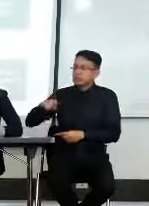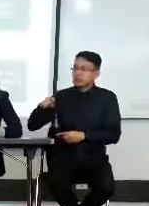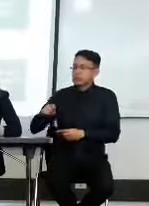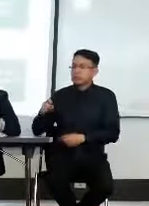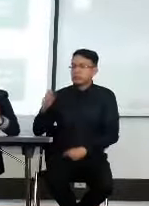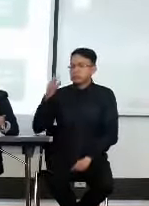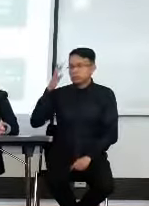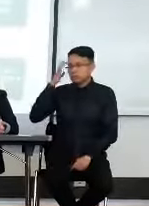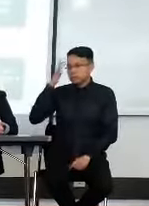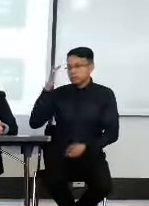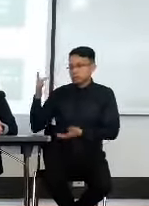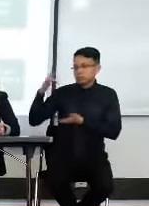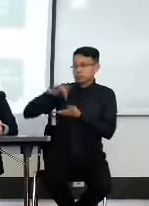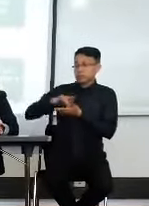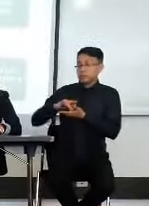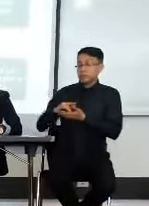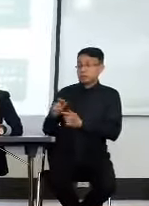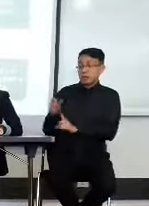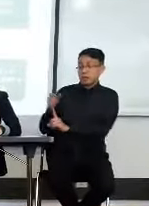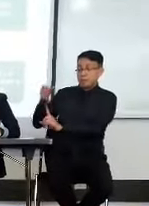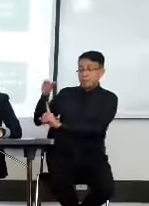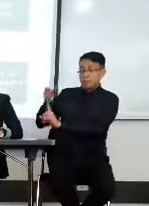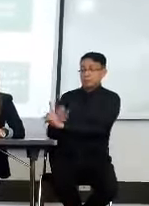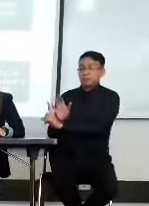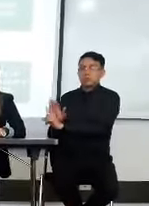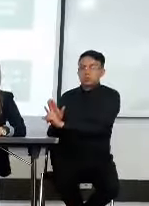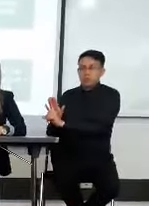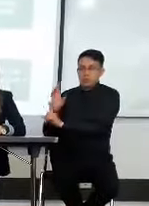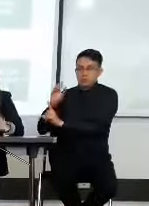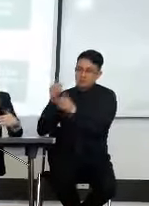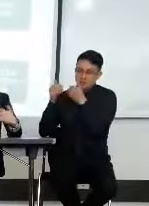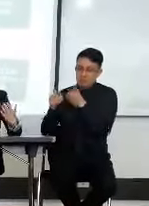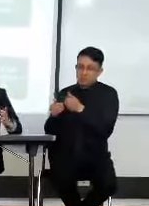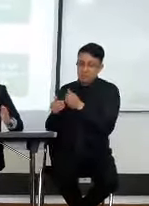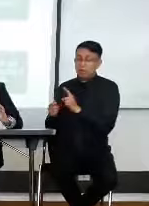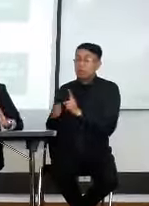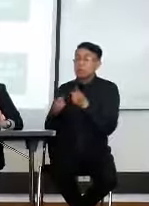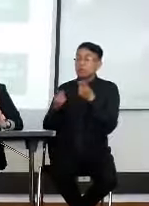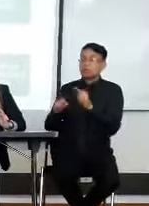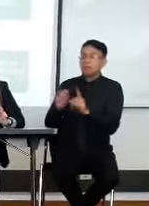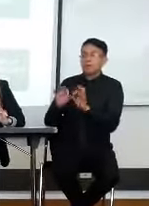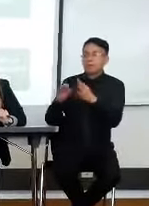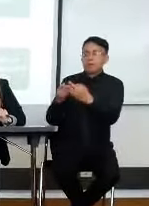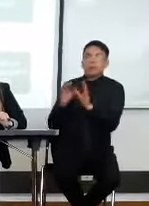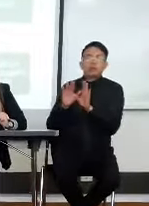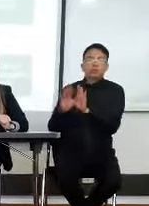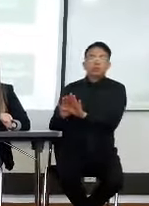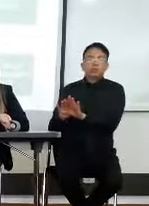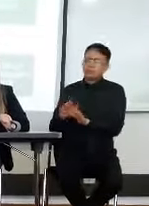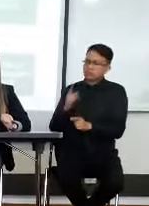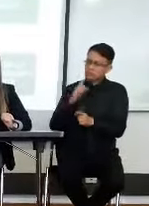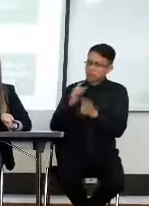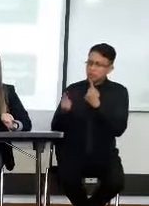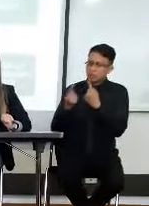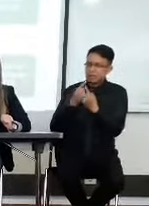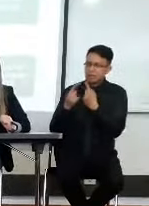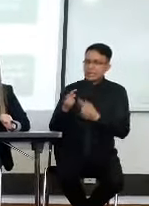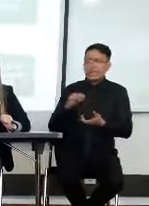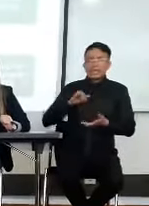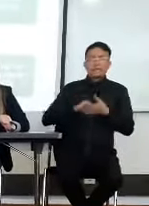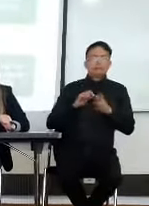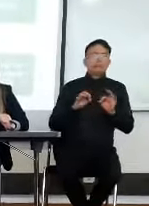acerca a ProFamilia, tanto con la persona con discapacidad como con su familia. Y estos han sido parte de esos ajustes razonables que hemos hecho en ProFamilia, ¿no?